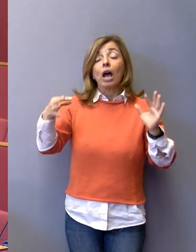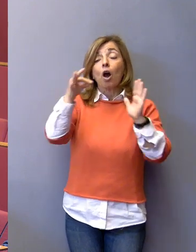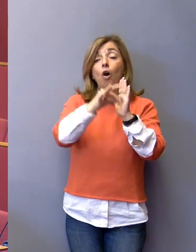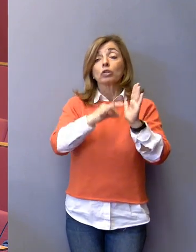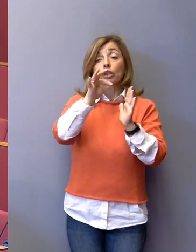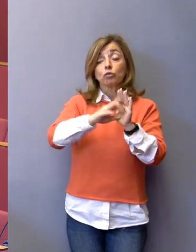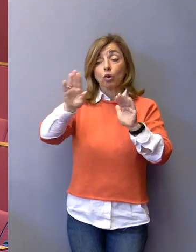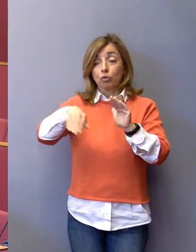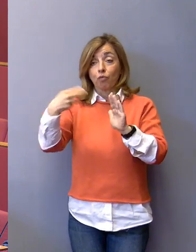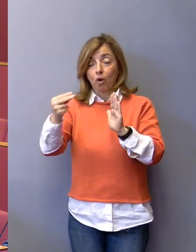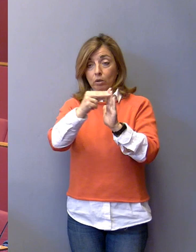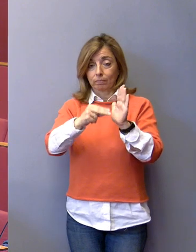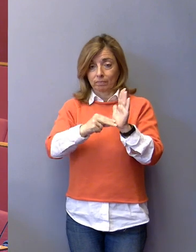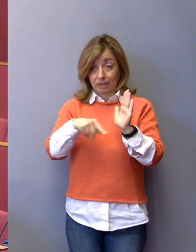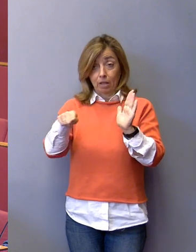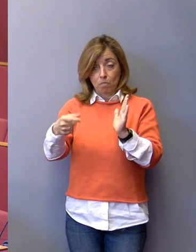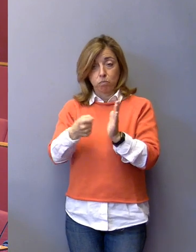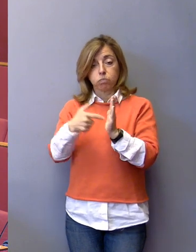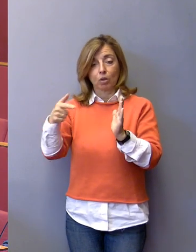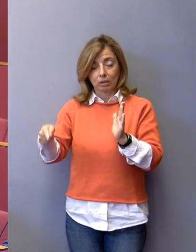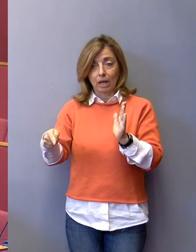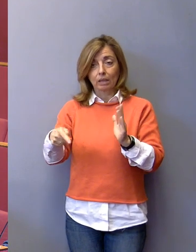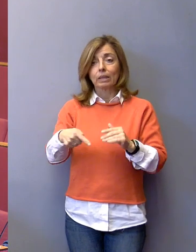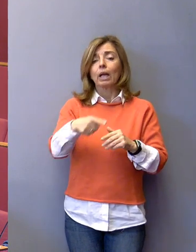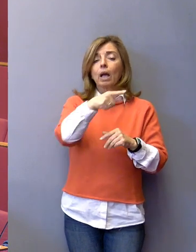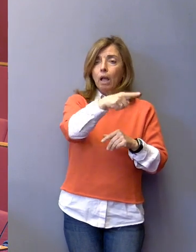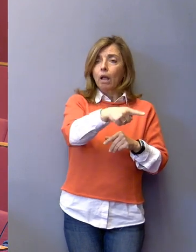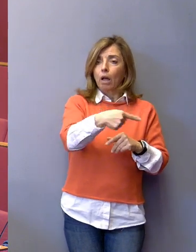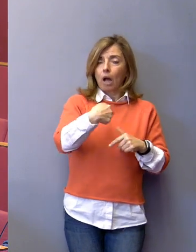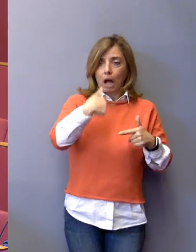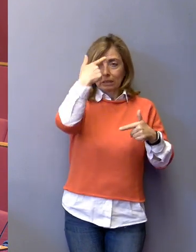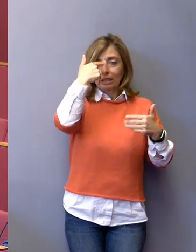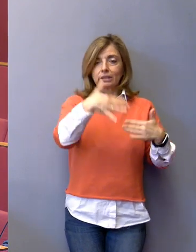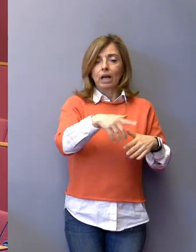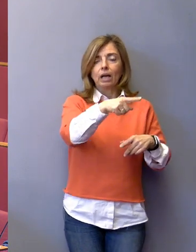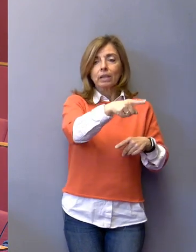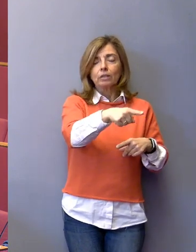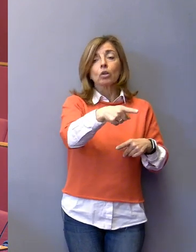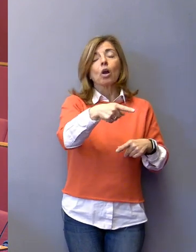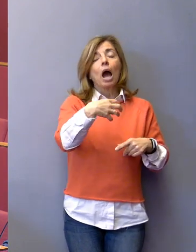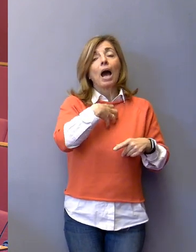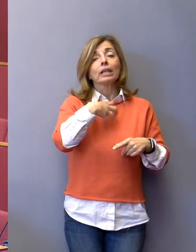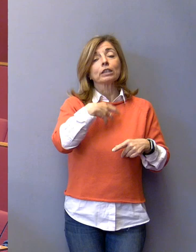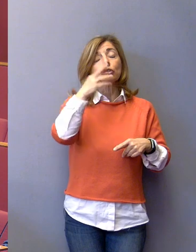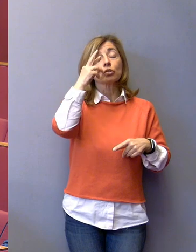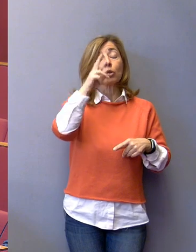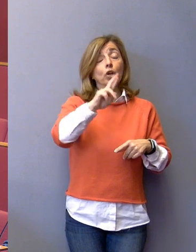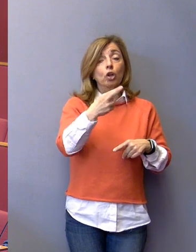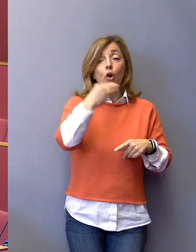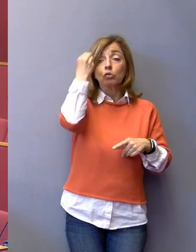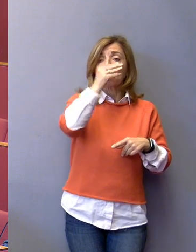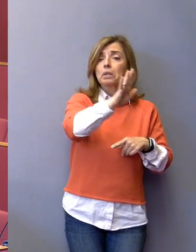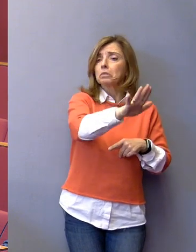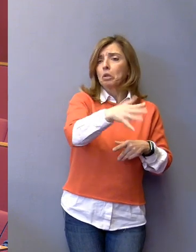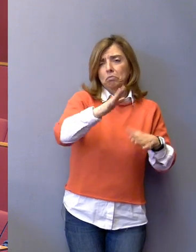Apprendo da lei con grande affianchezza e schiettezza che il parere della sessione rosso non conti nulla ne prendiamo atto e penso sia una grande operazione di